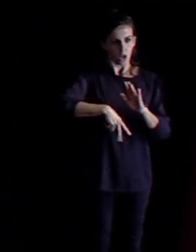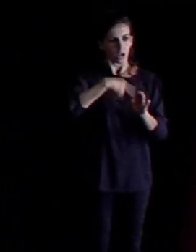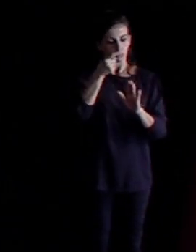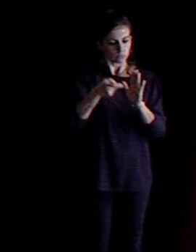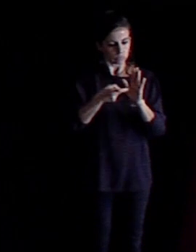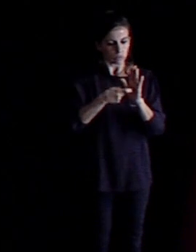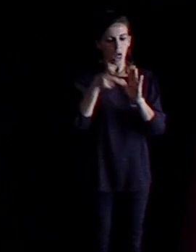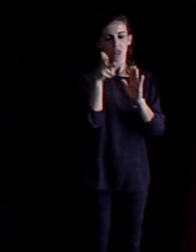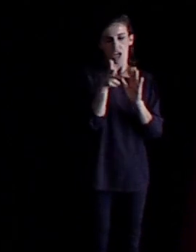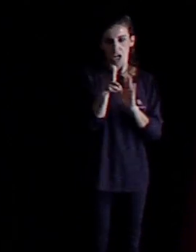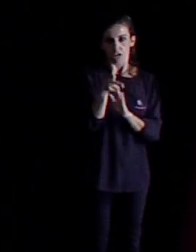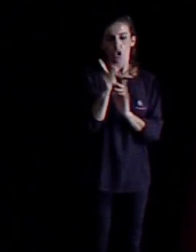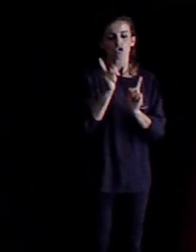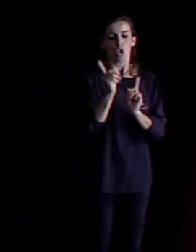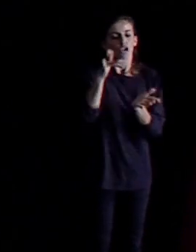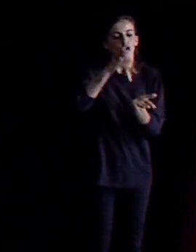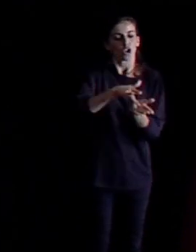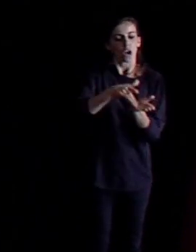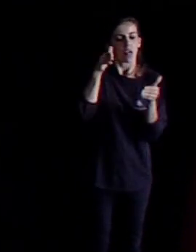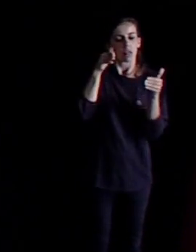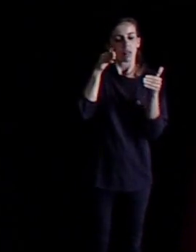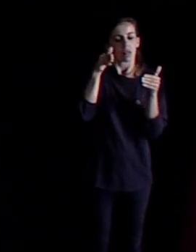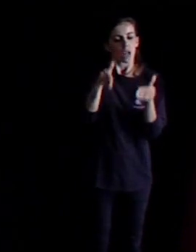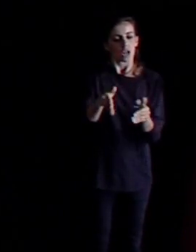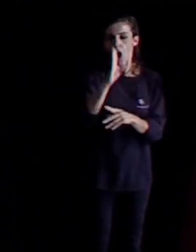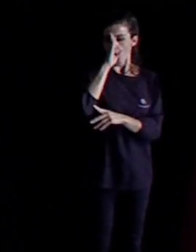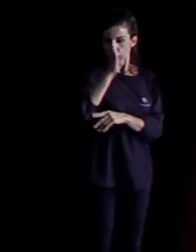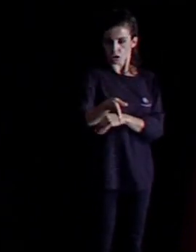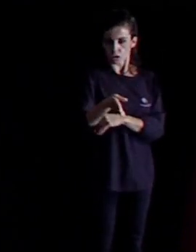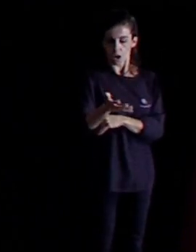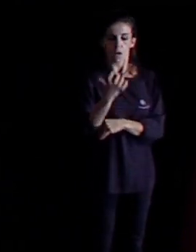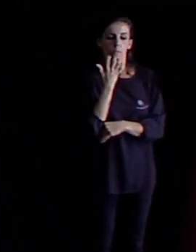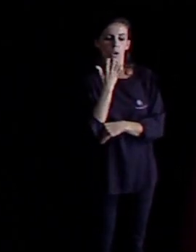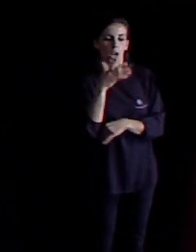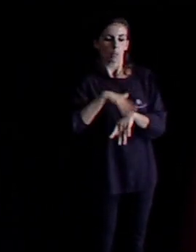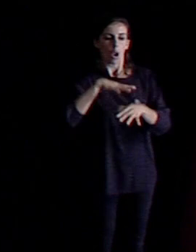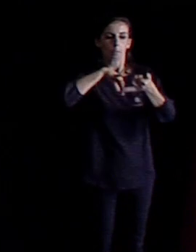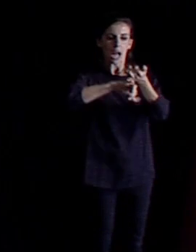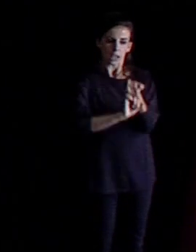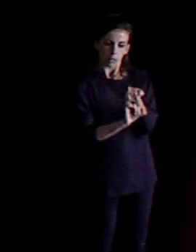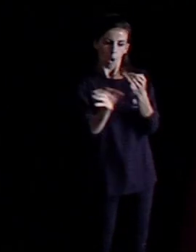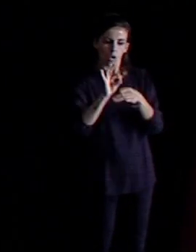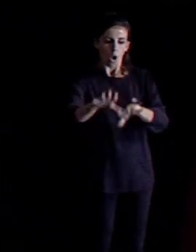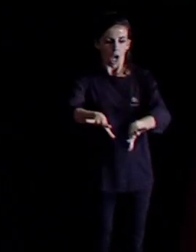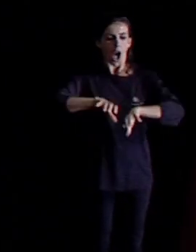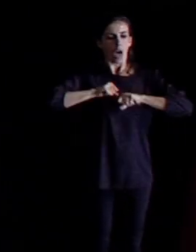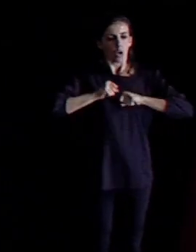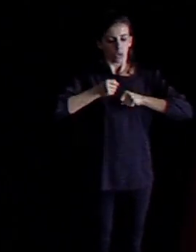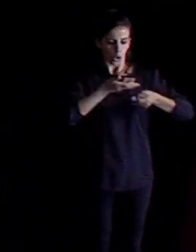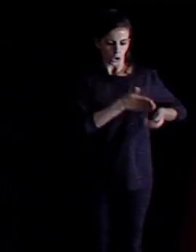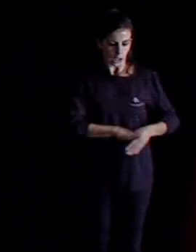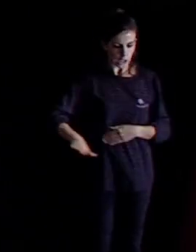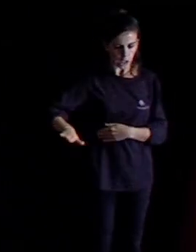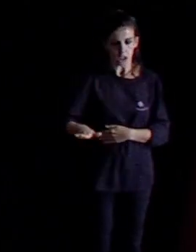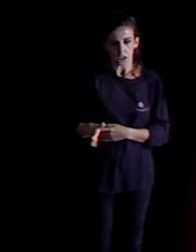serie de derechos que solo deben de tenerlo los heterosexuales, como por ejemplo el matrimonio o la adopción de niños. Y bueno, ¿quién?